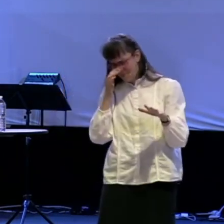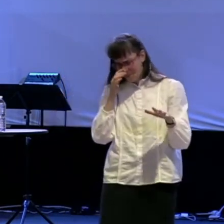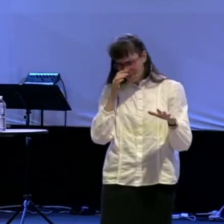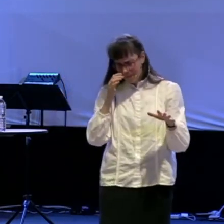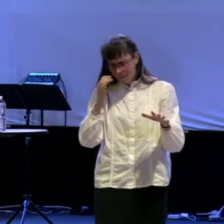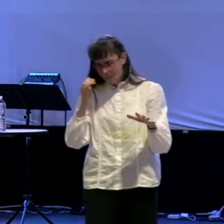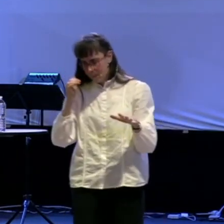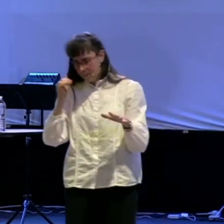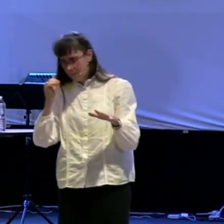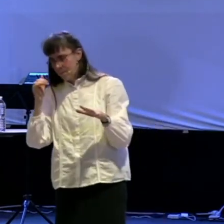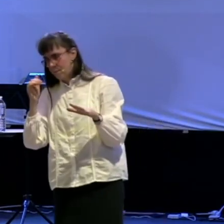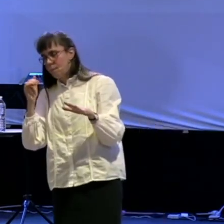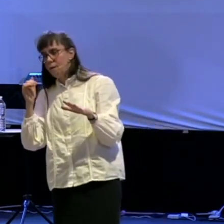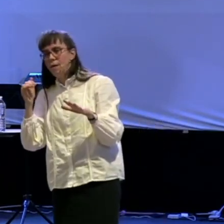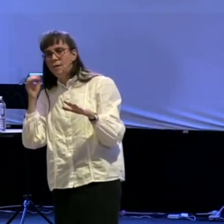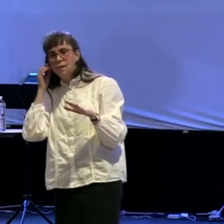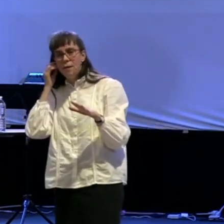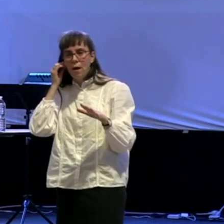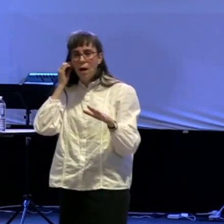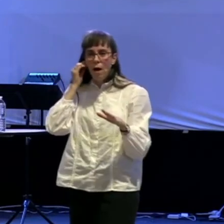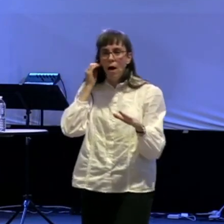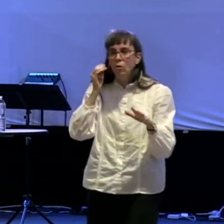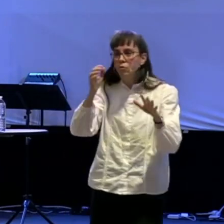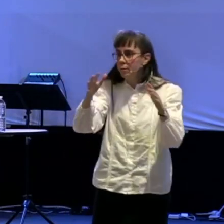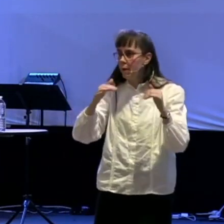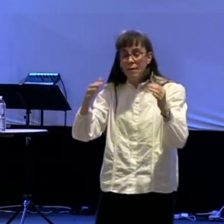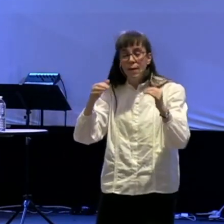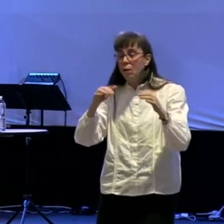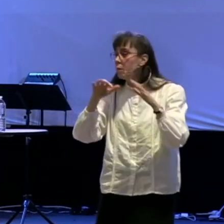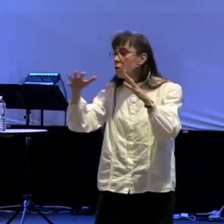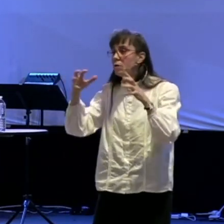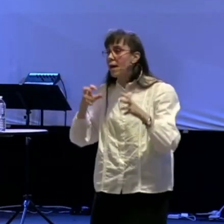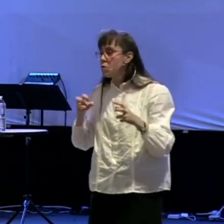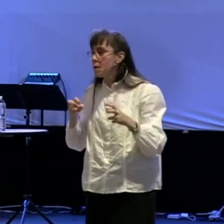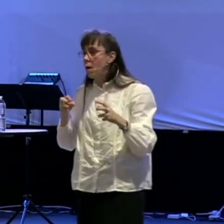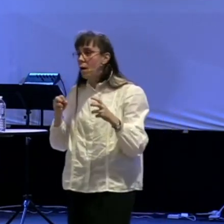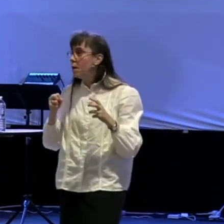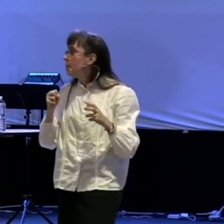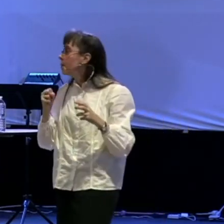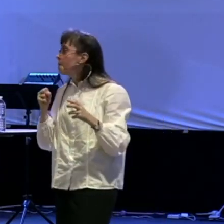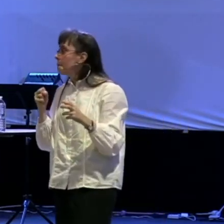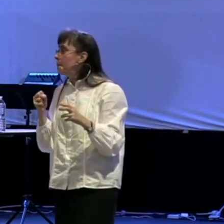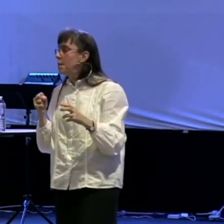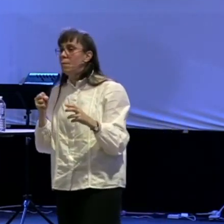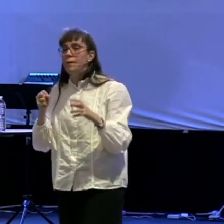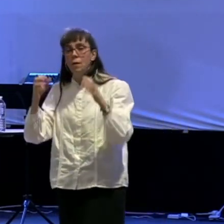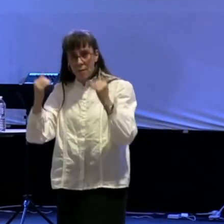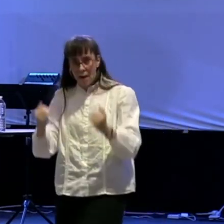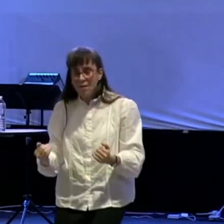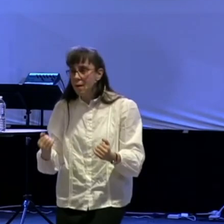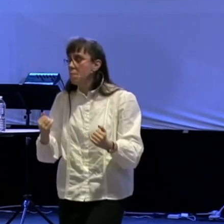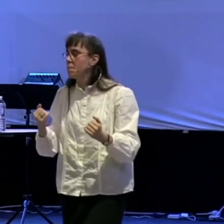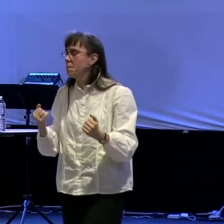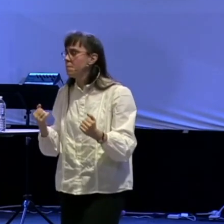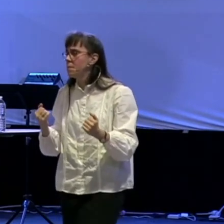Jésus a dit, jusqu'à présent, personne n'a pu me saisir. Et pourtant, vous auriez pu. Until now, nobody could catch me. Mais l'heure est arrivée maintenant. But now the